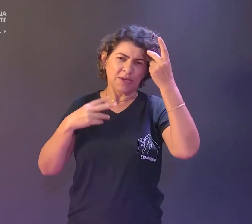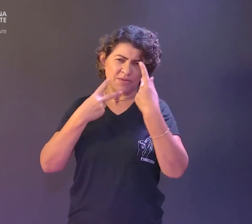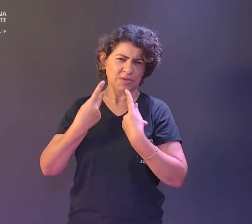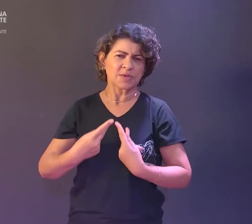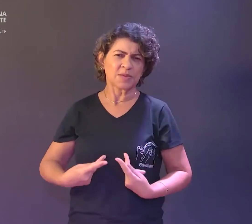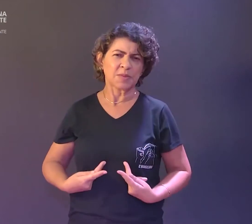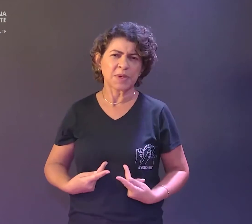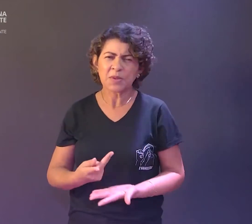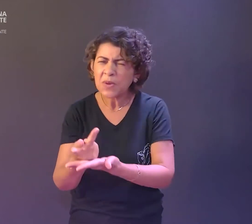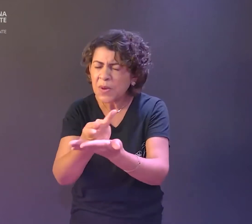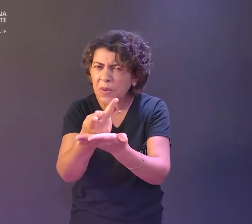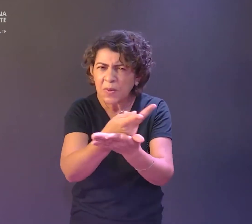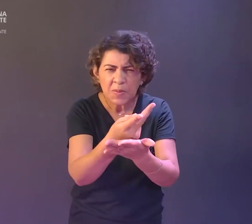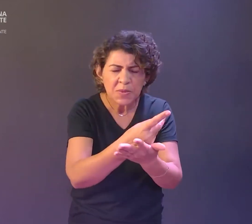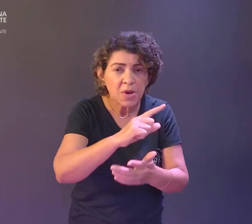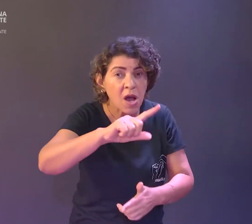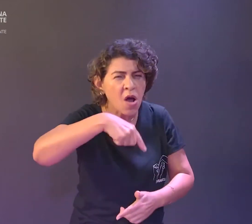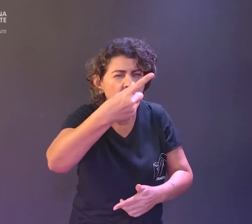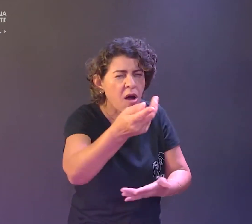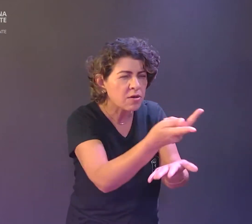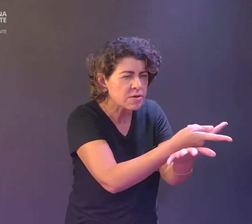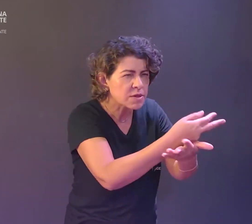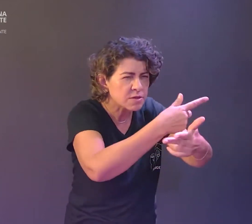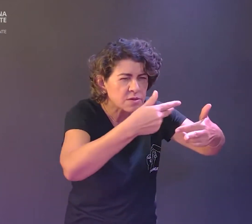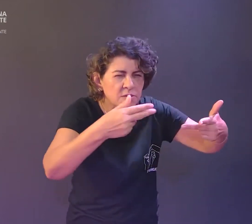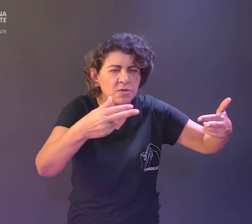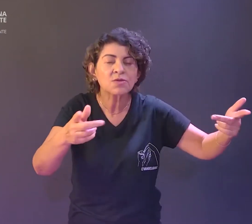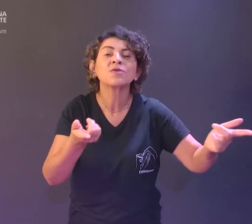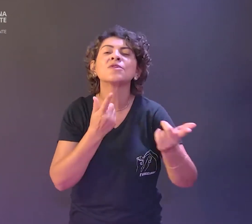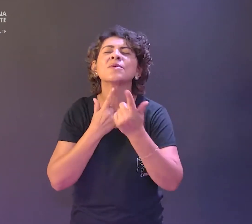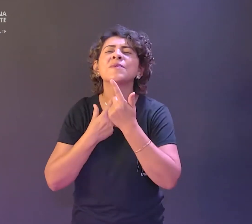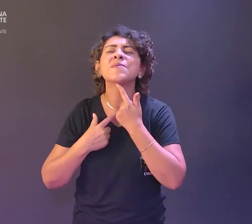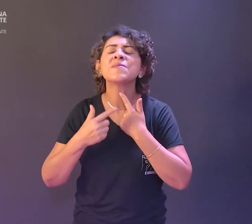busque em coisas ou prazeres terrenos a satisfação.